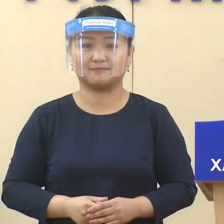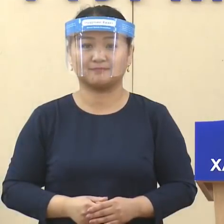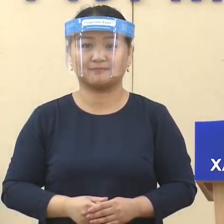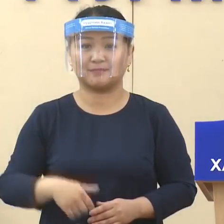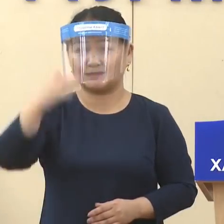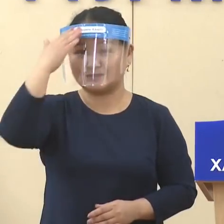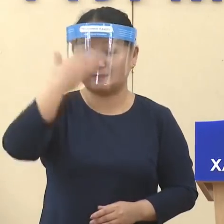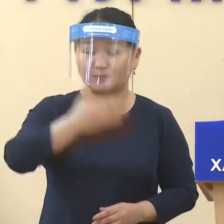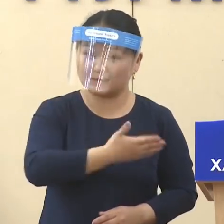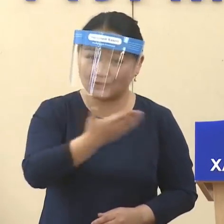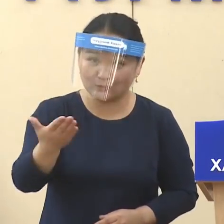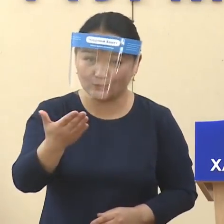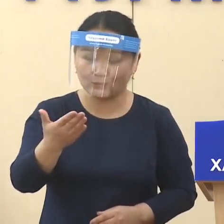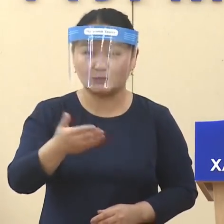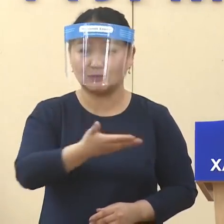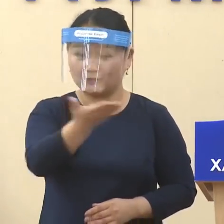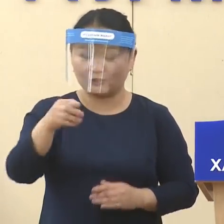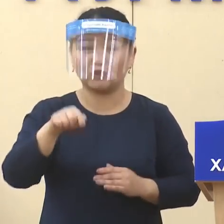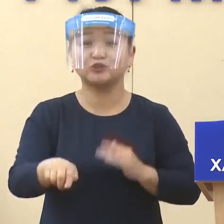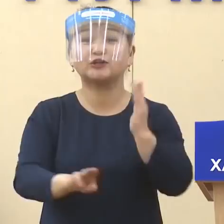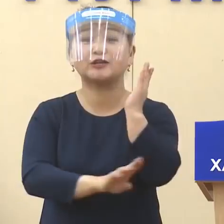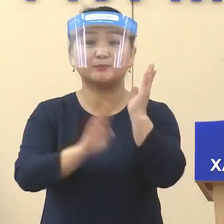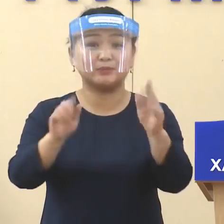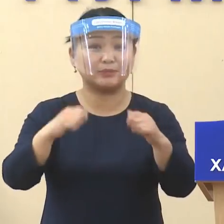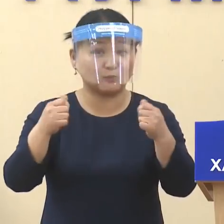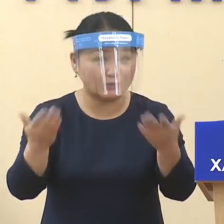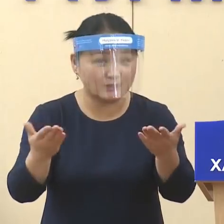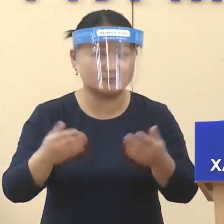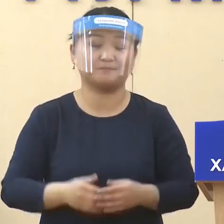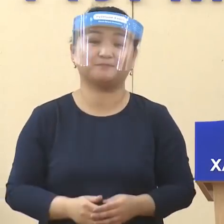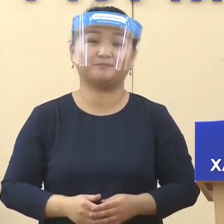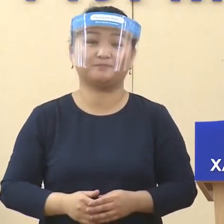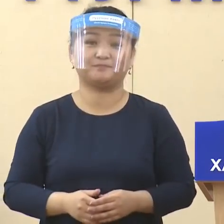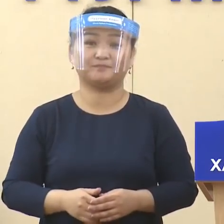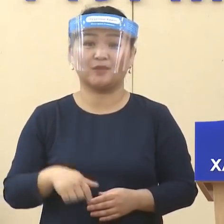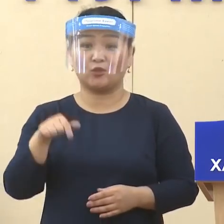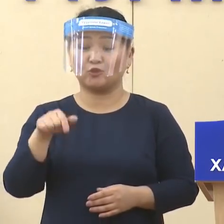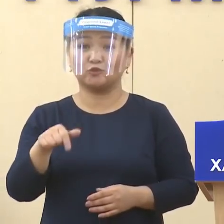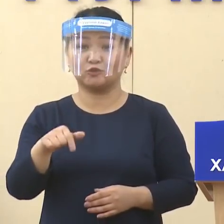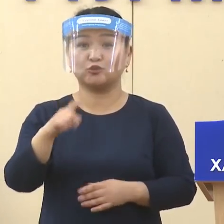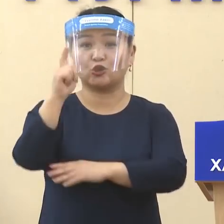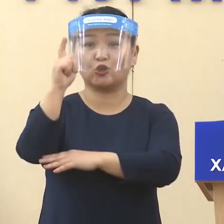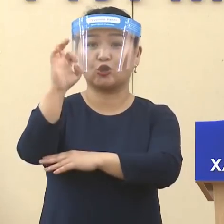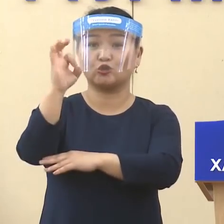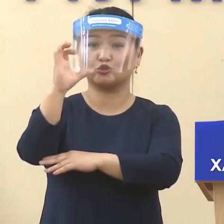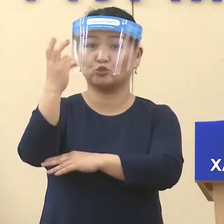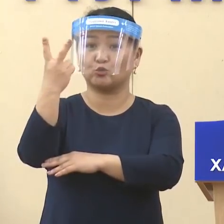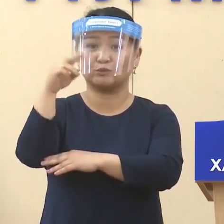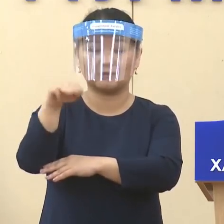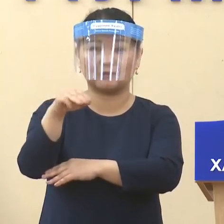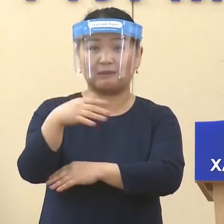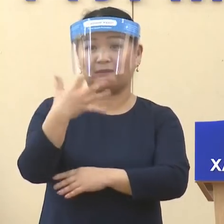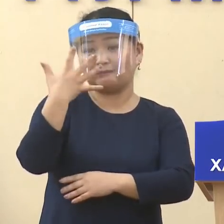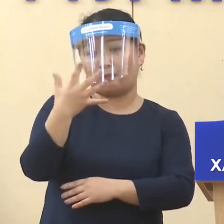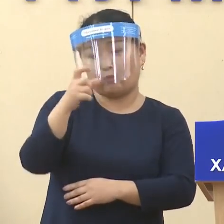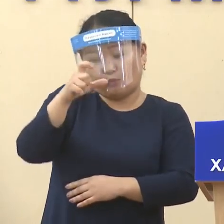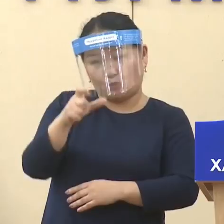За сайн байцгаана уу. Та бүхэнд энэ өдрийн мэнд хүргэе. За өнөөдөр хүсвүүтээс 5